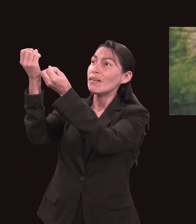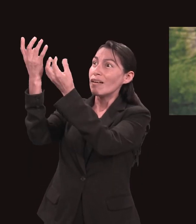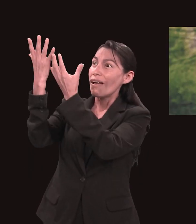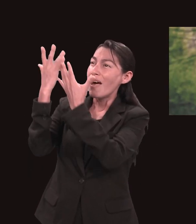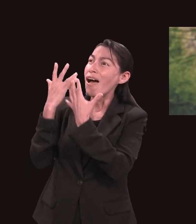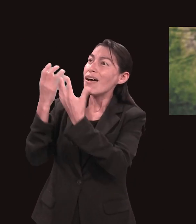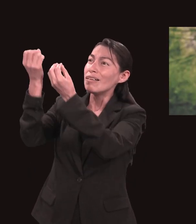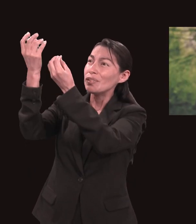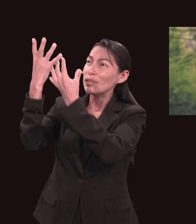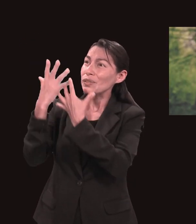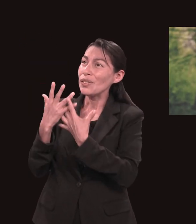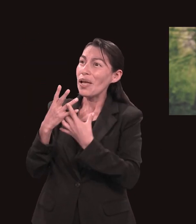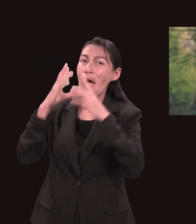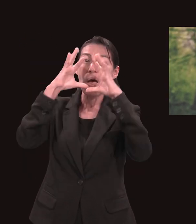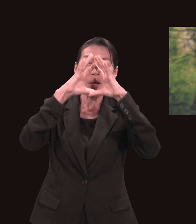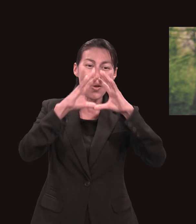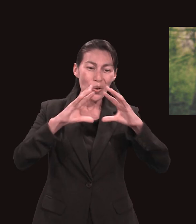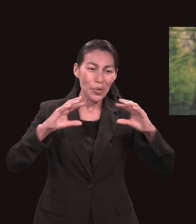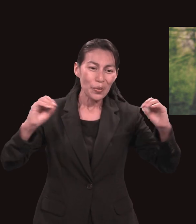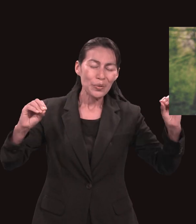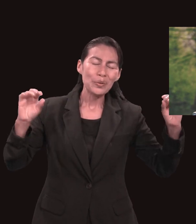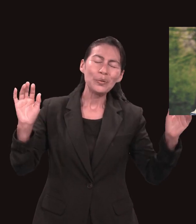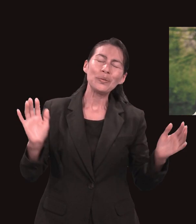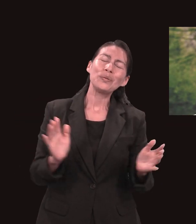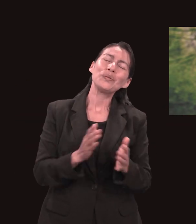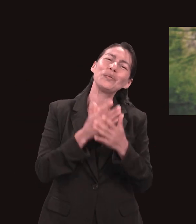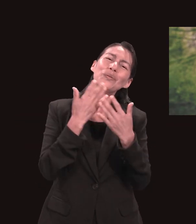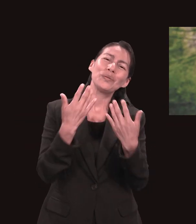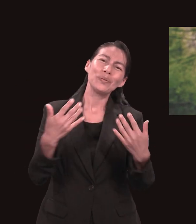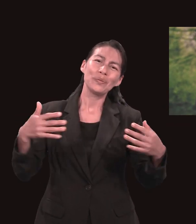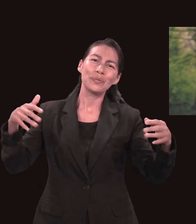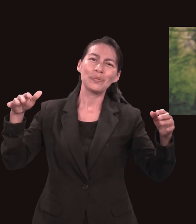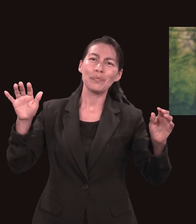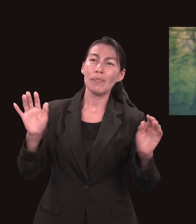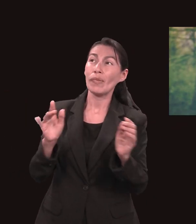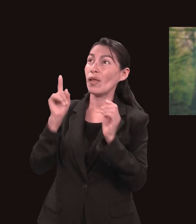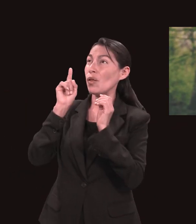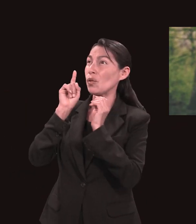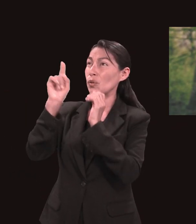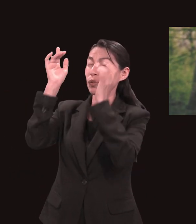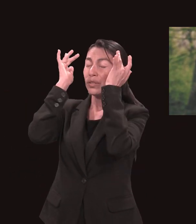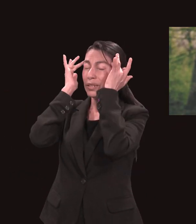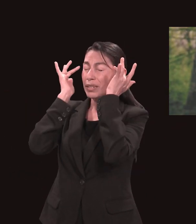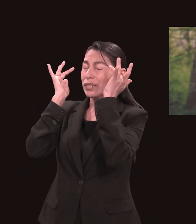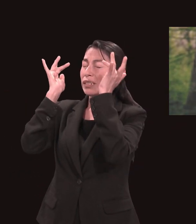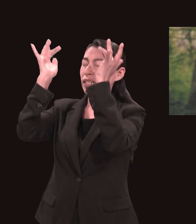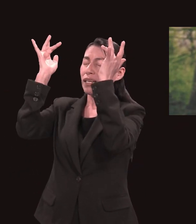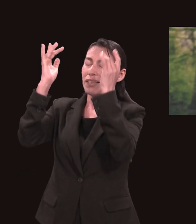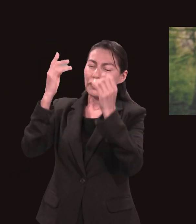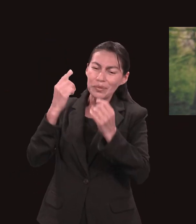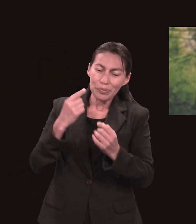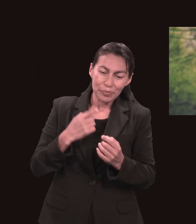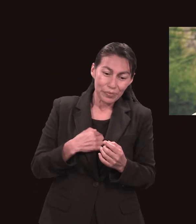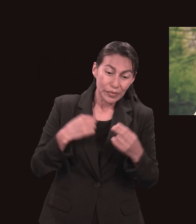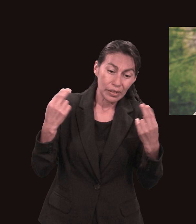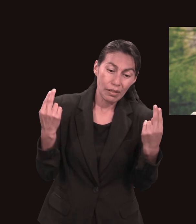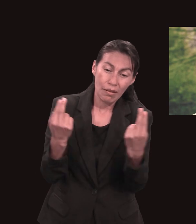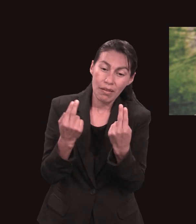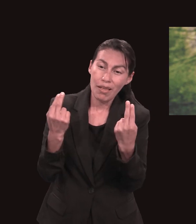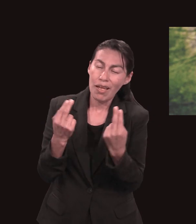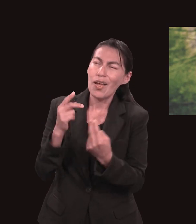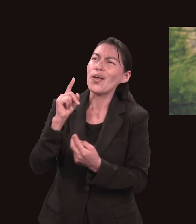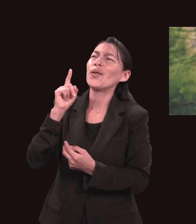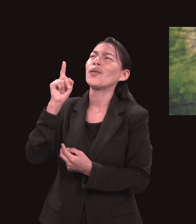Bendita es tu voluntad Lo que conviene me darás Conoces mi